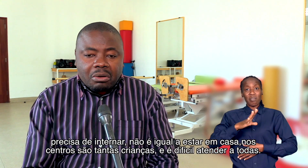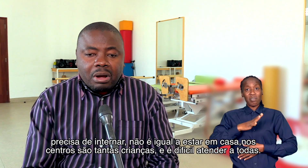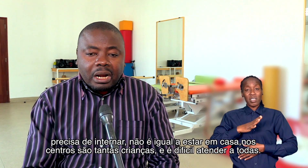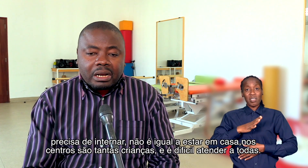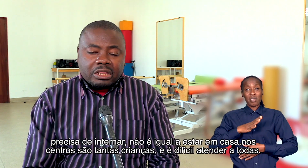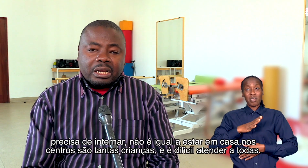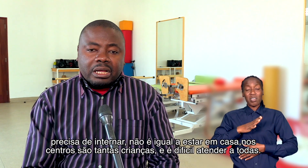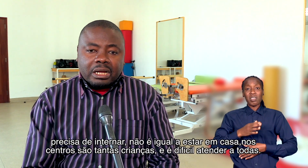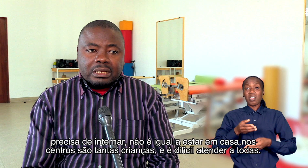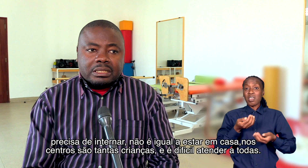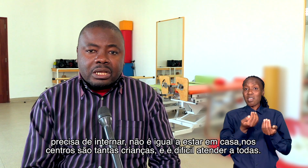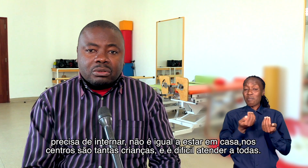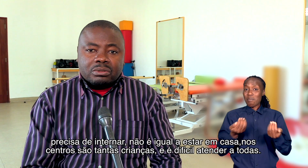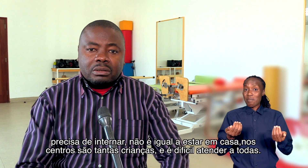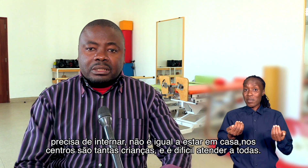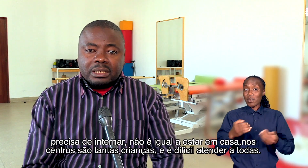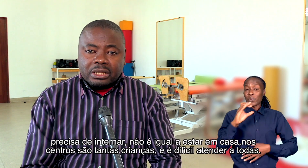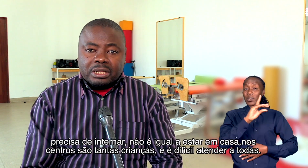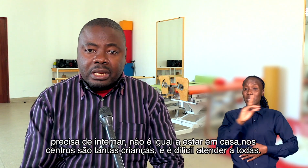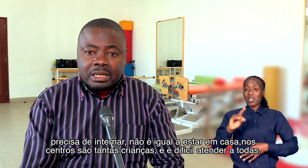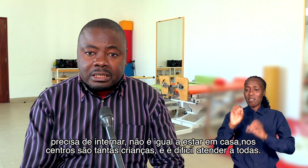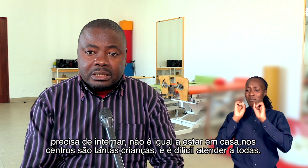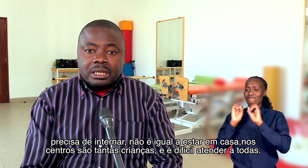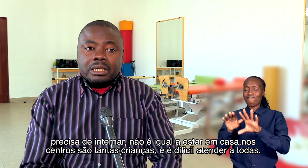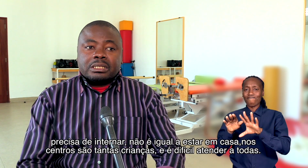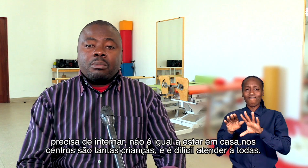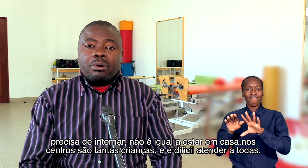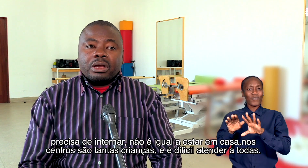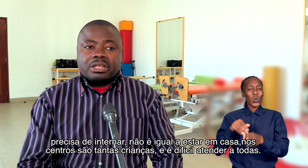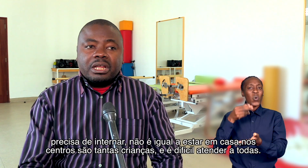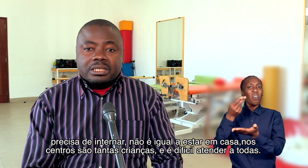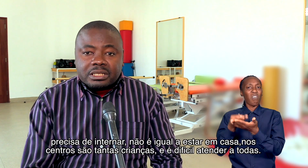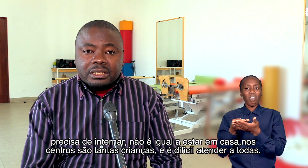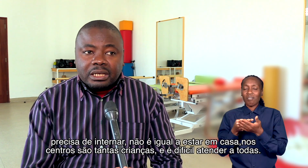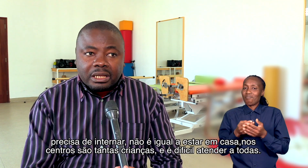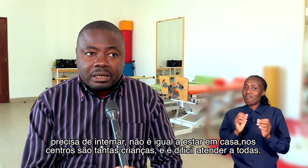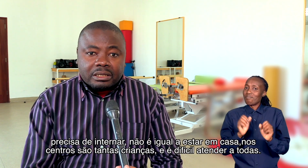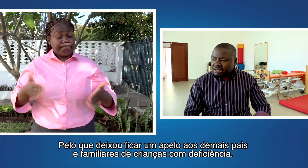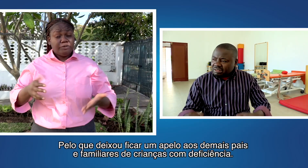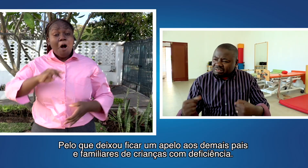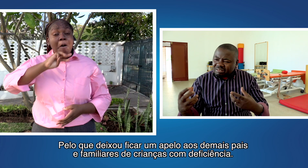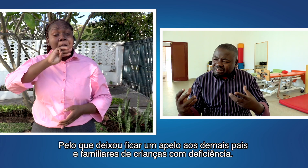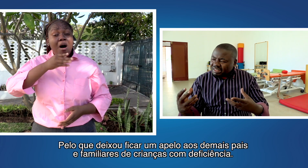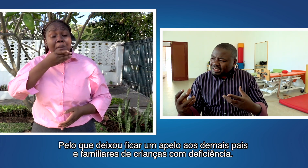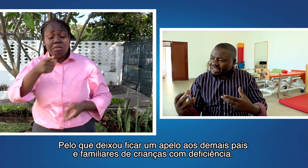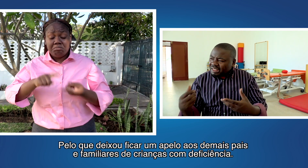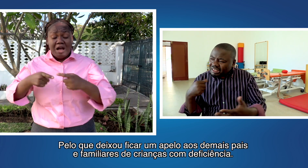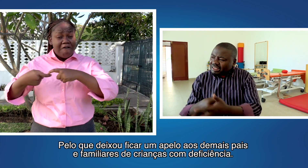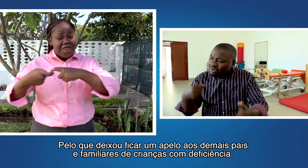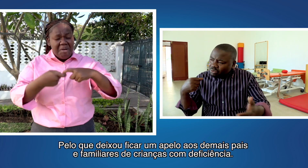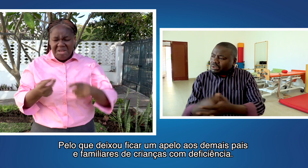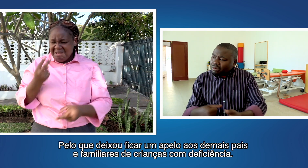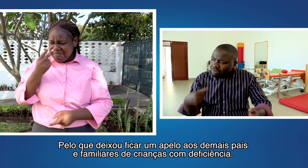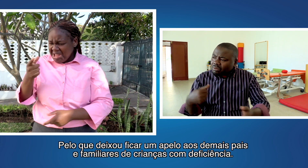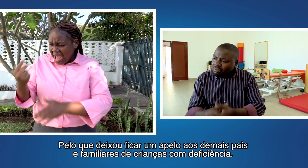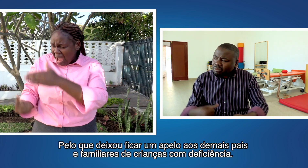Não é igual a estar em casa. Centro são tantas crianças e são poucas crianças a atender. Pelo que deixou